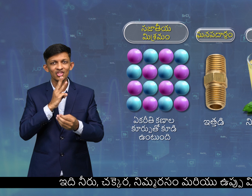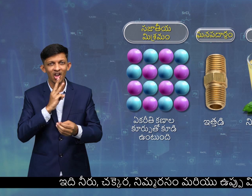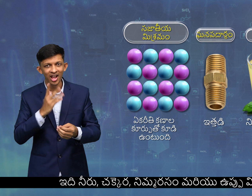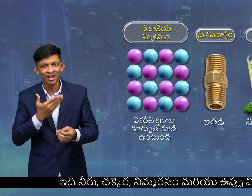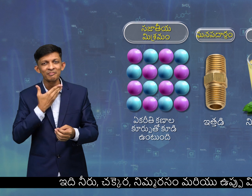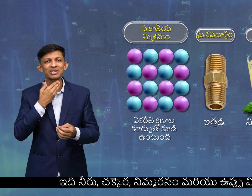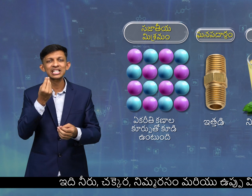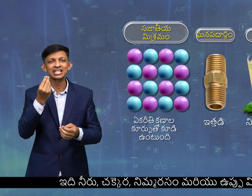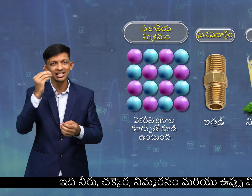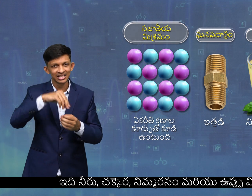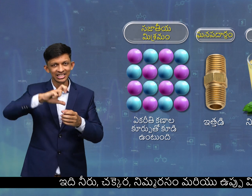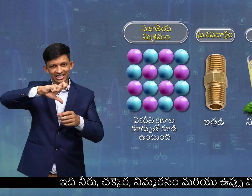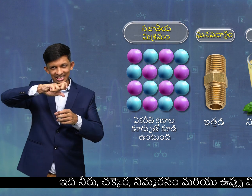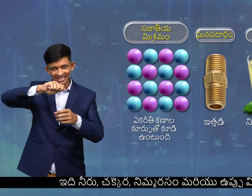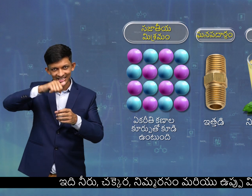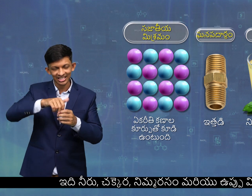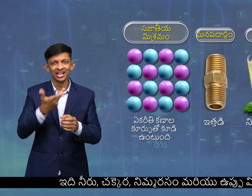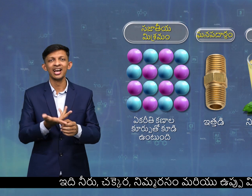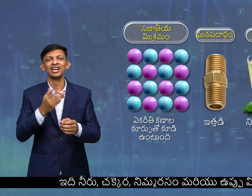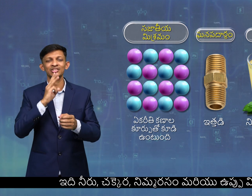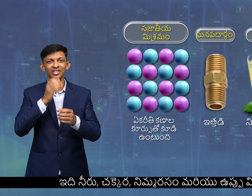నిమ్మరసం మరియు ఉప్పు మిశ్రమం.